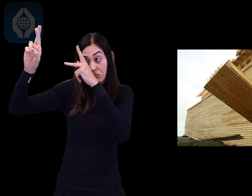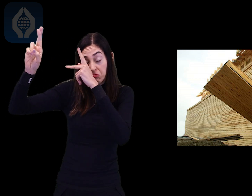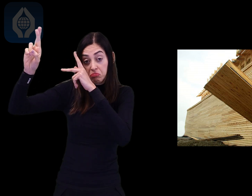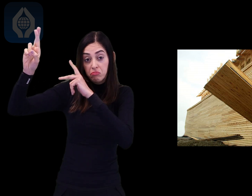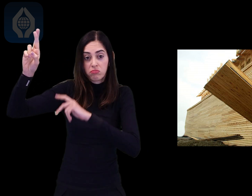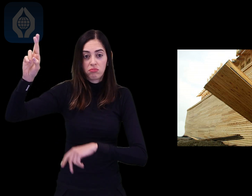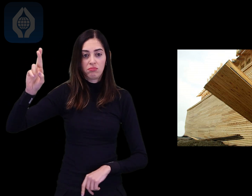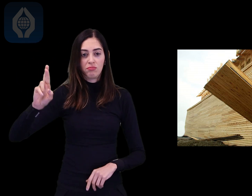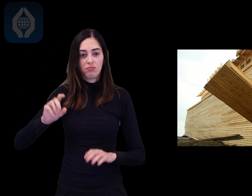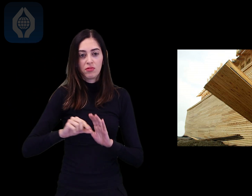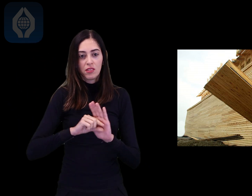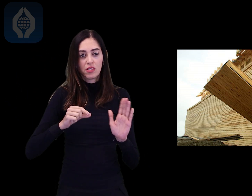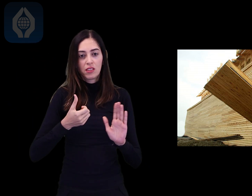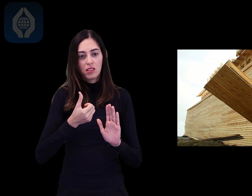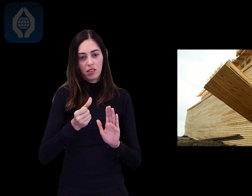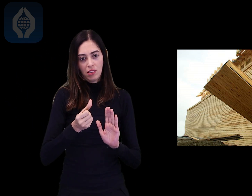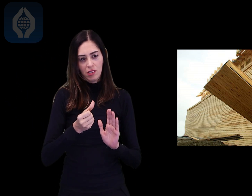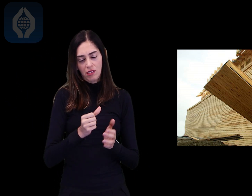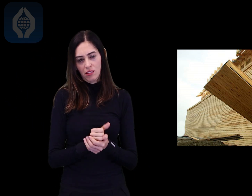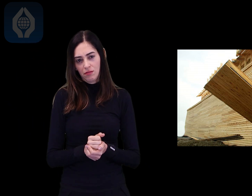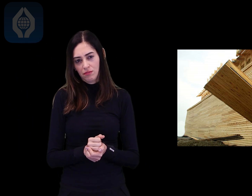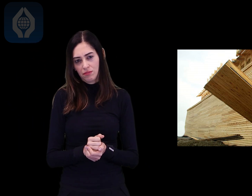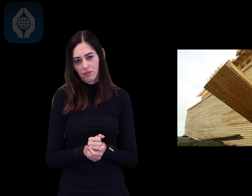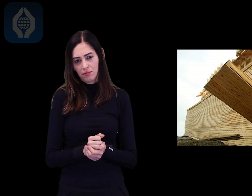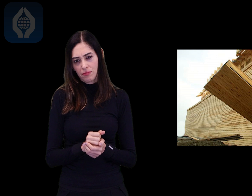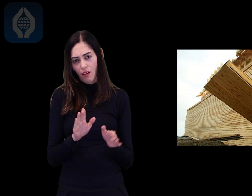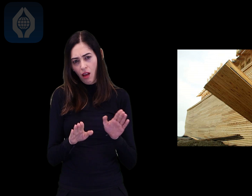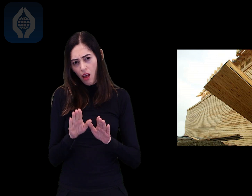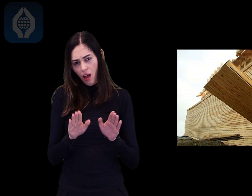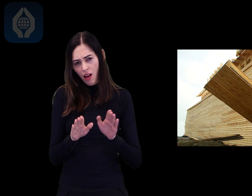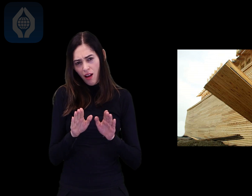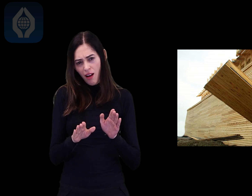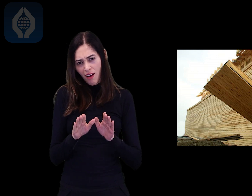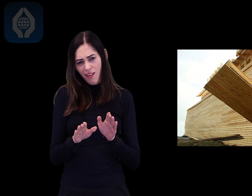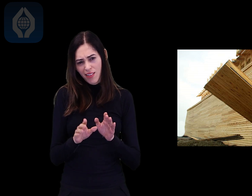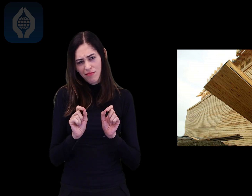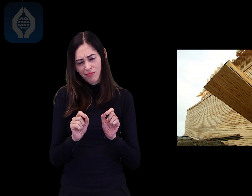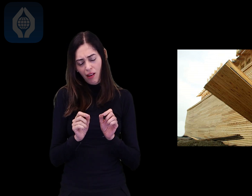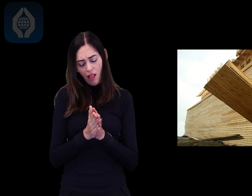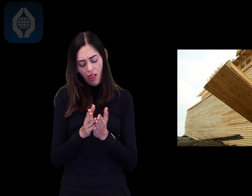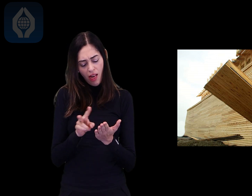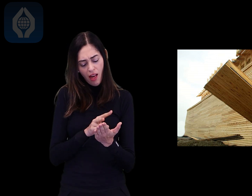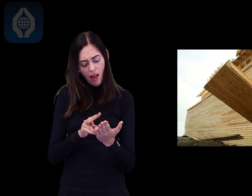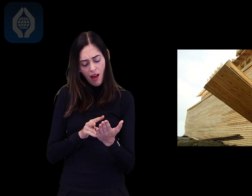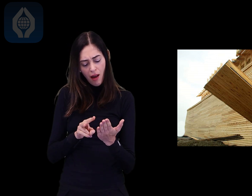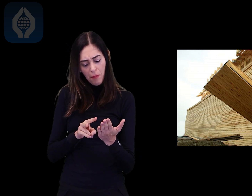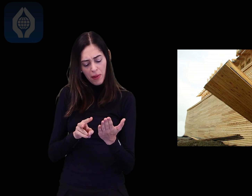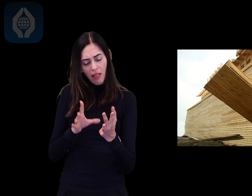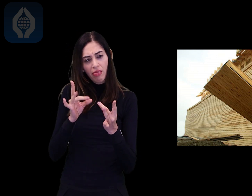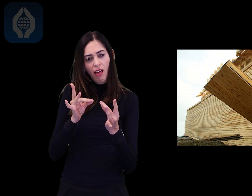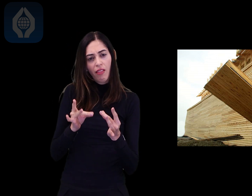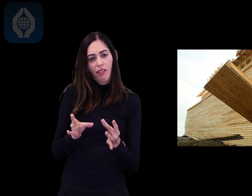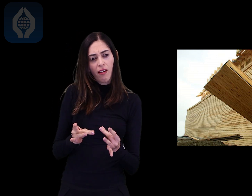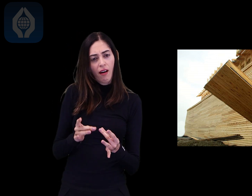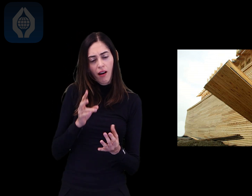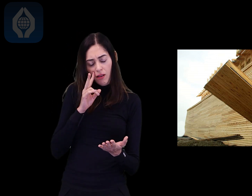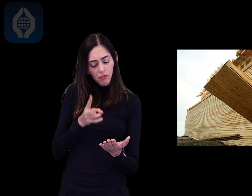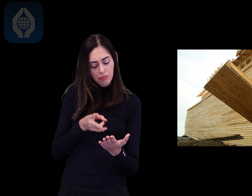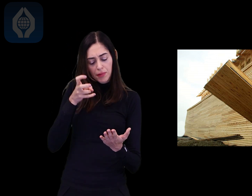16. Algumas vezes, lendo a Bíblia, passamos por cima de coisas maravilhosas, sem ao menos notar o que Deus disse.